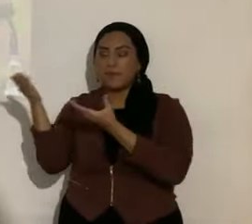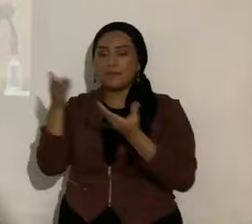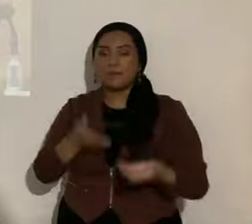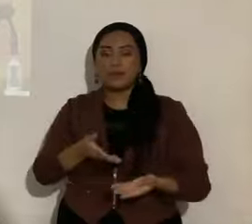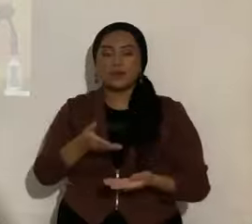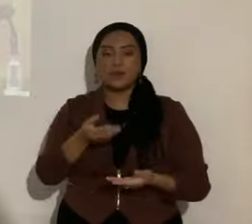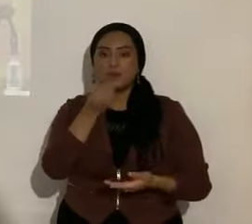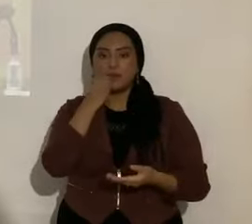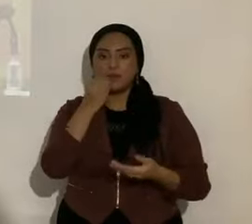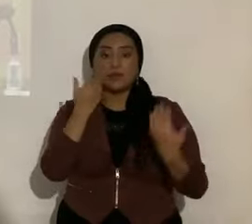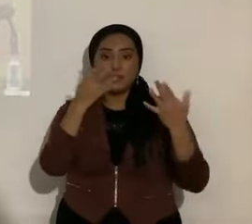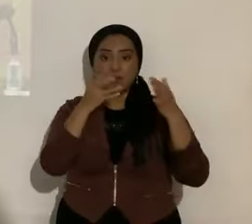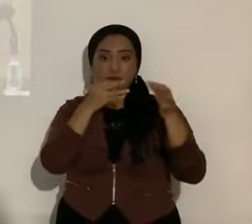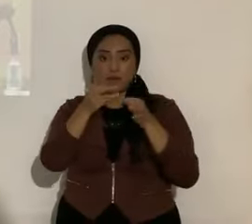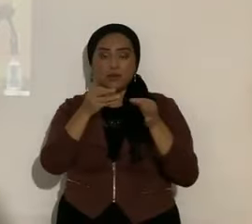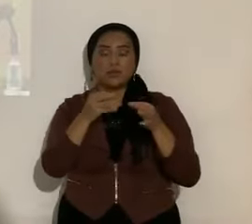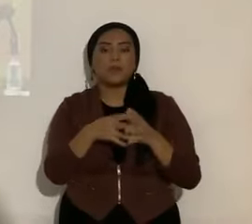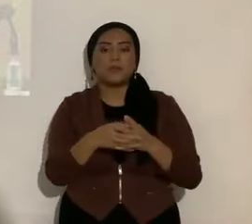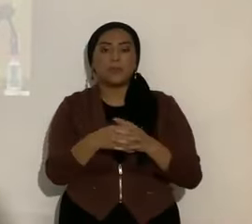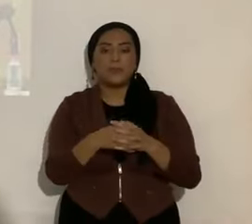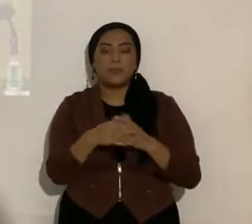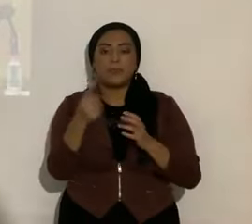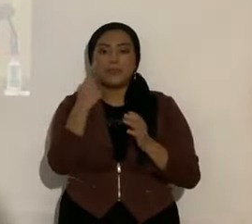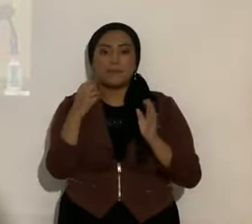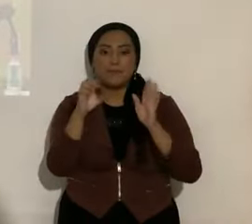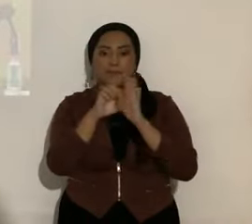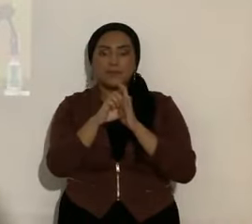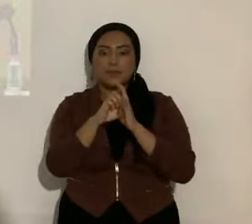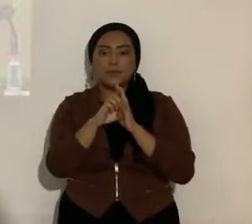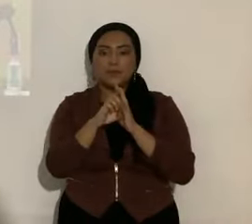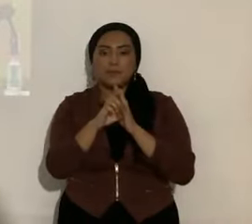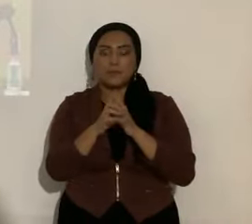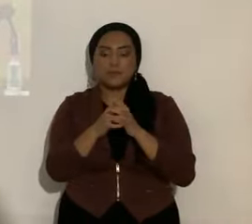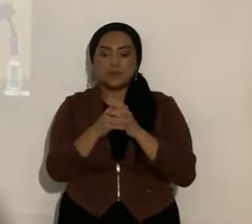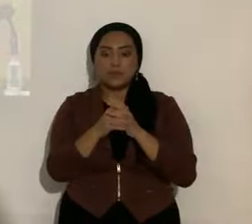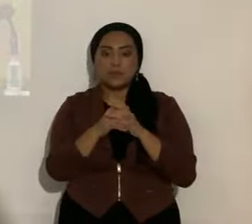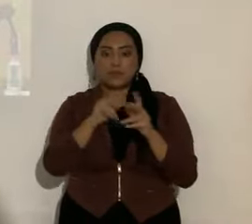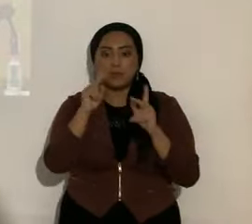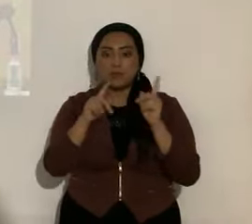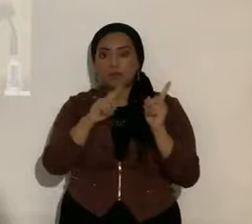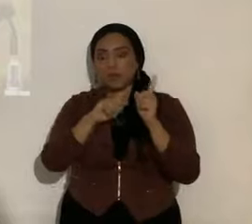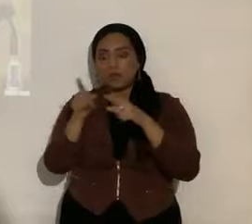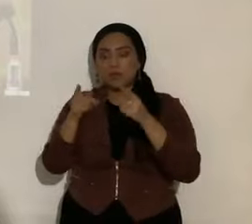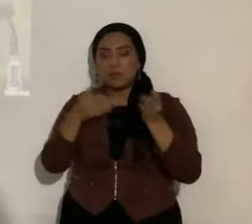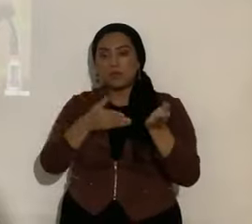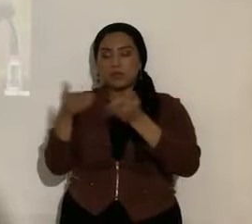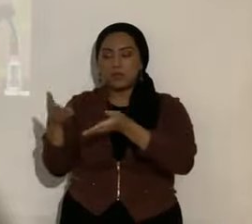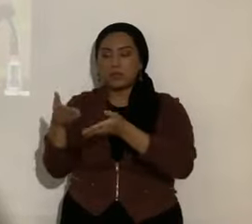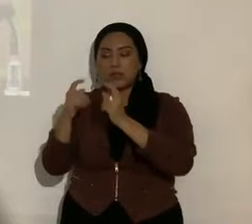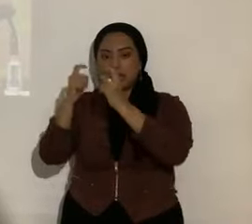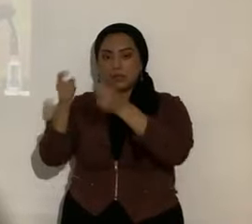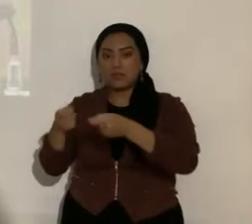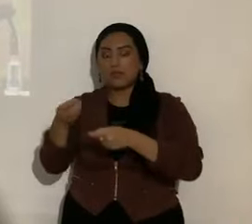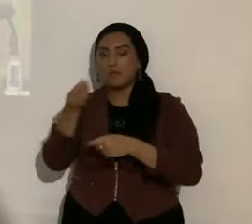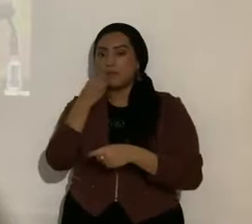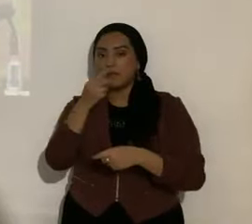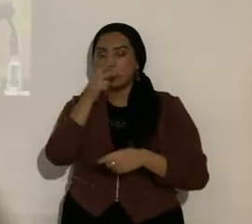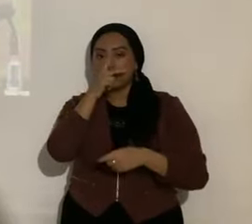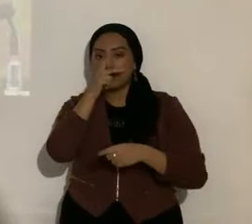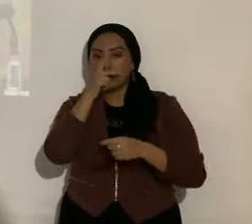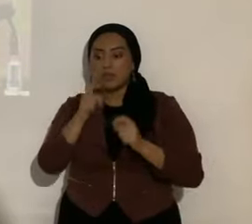ya expliqué que es una manera simbólica. Más bien los goyín, los paganos, fueron los que llevaban de comer, lógico, cosa